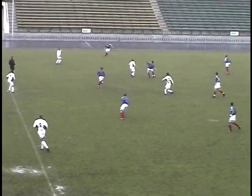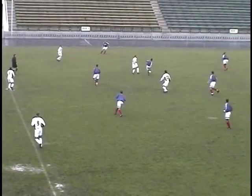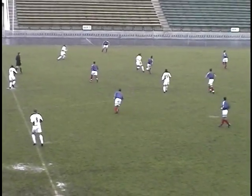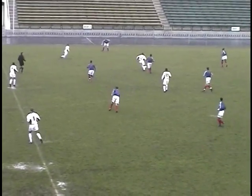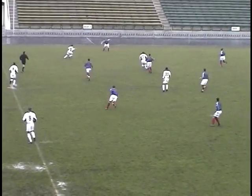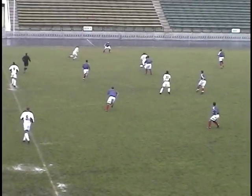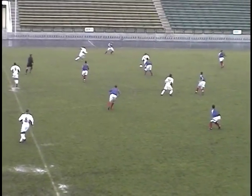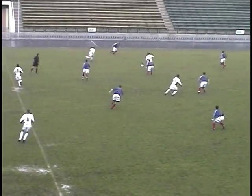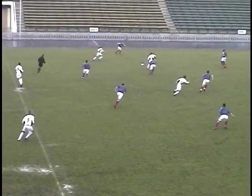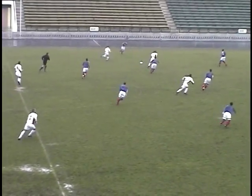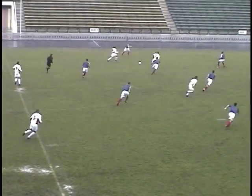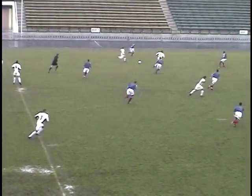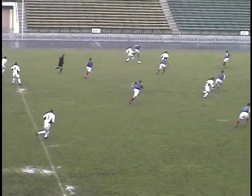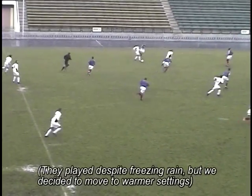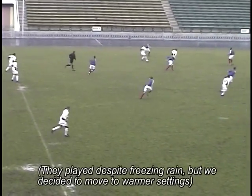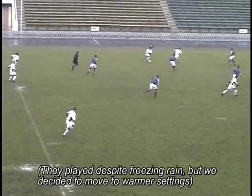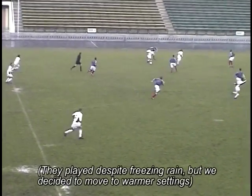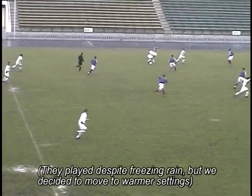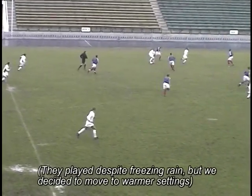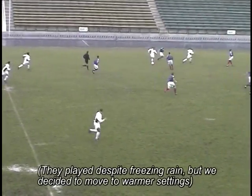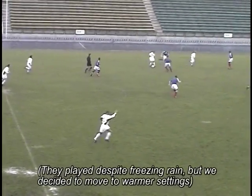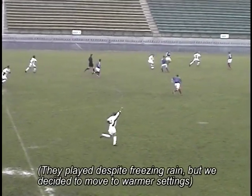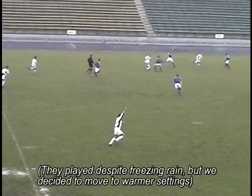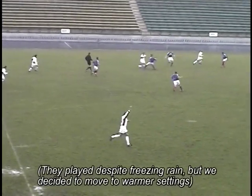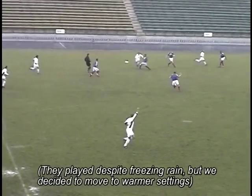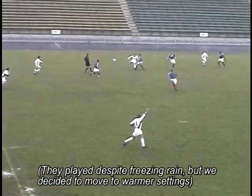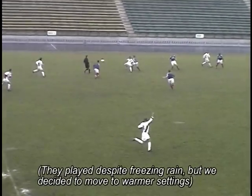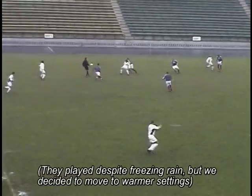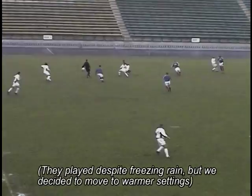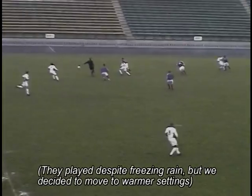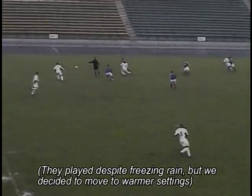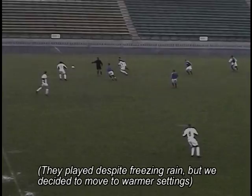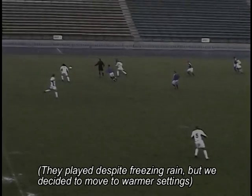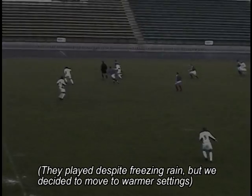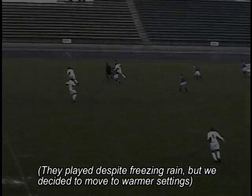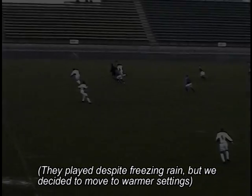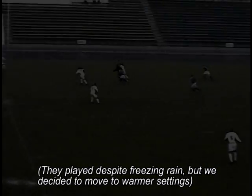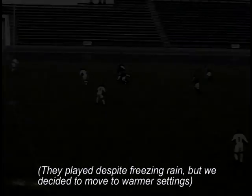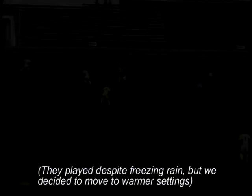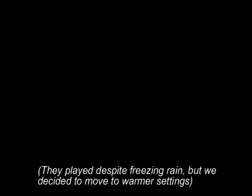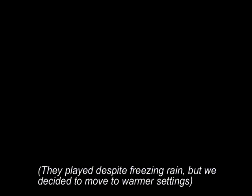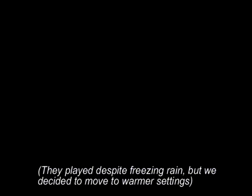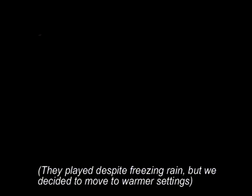продолговатый и твердый овал черного платья